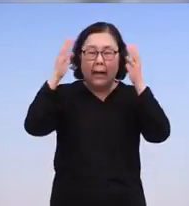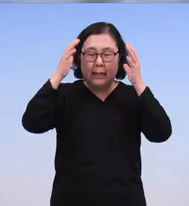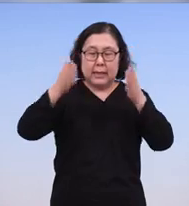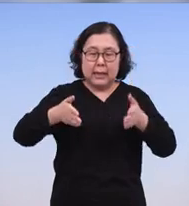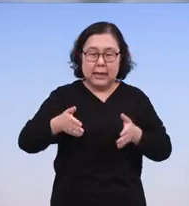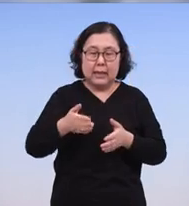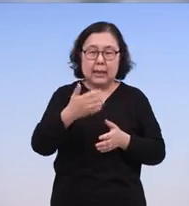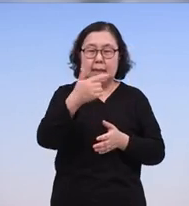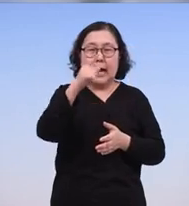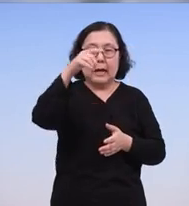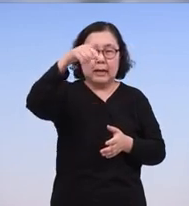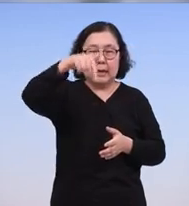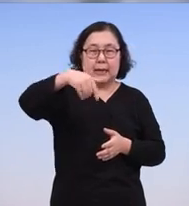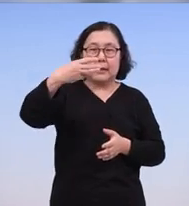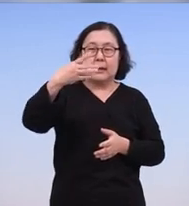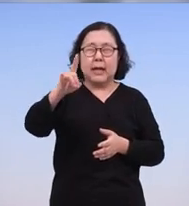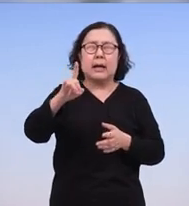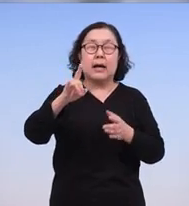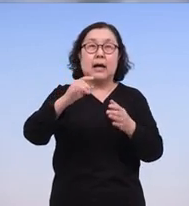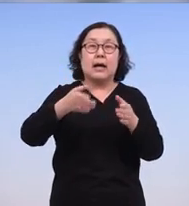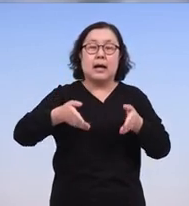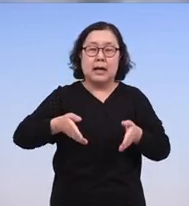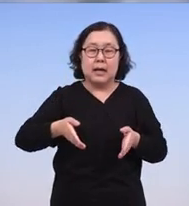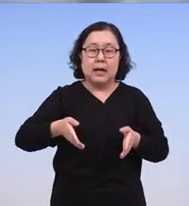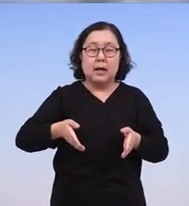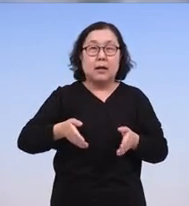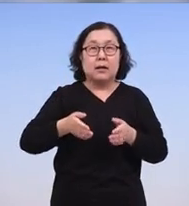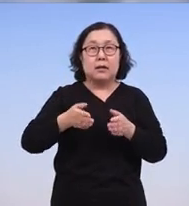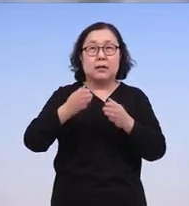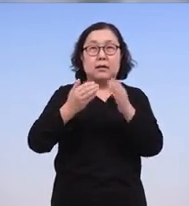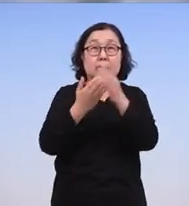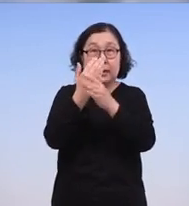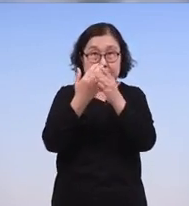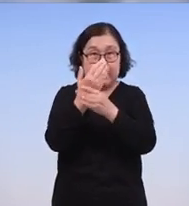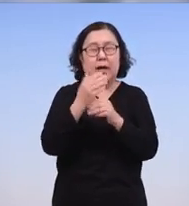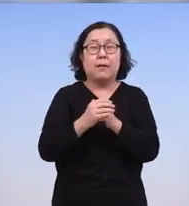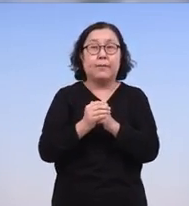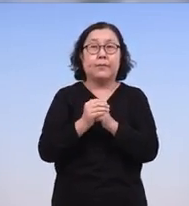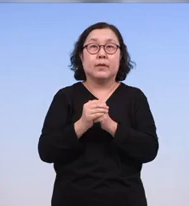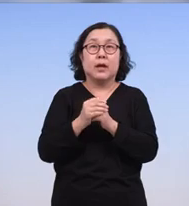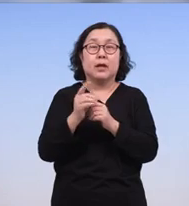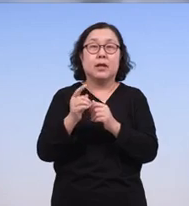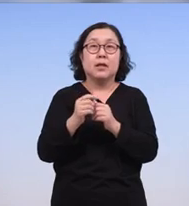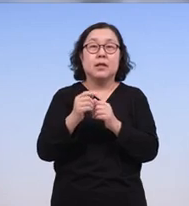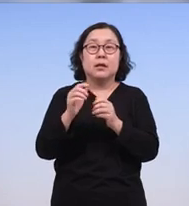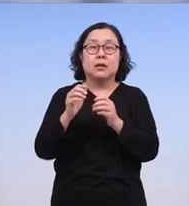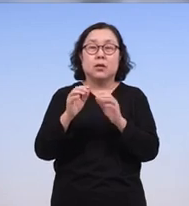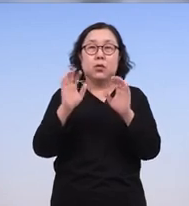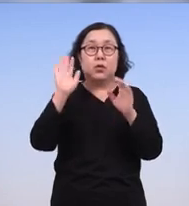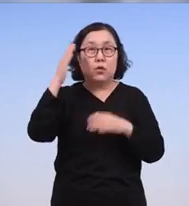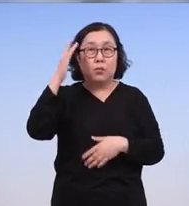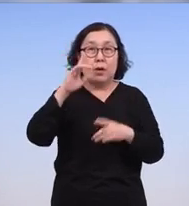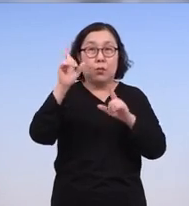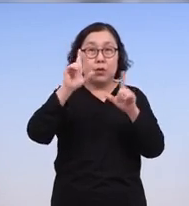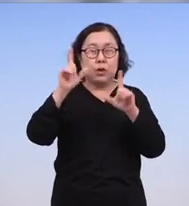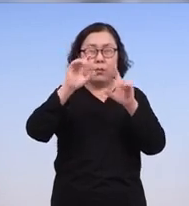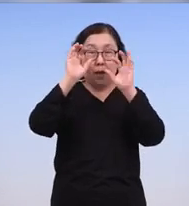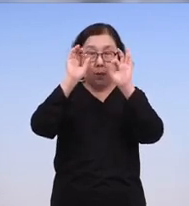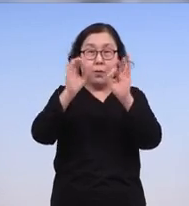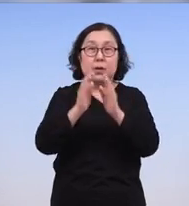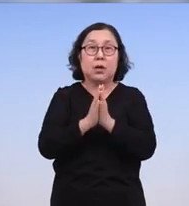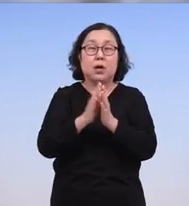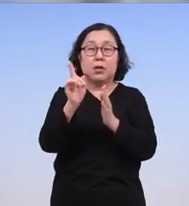하거든요. 예를 들면은 이 인간의 몸을 경시하는 이 세상의 현실을 그 책에서 쭉 설명을